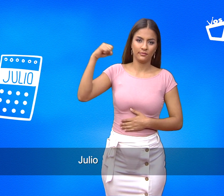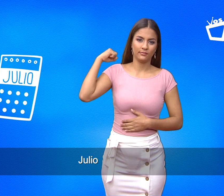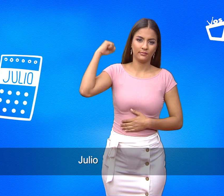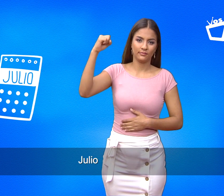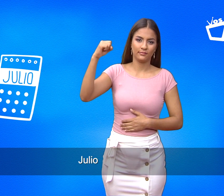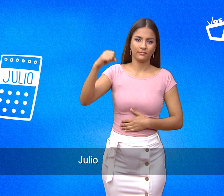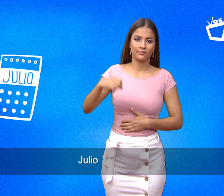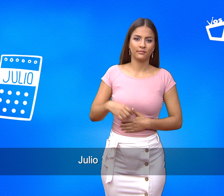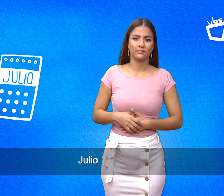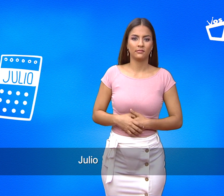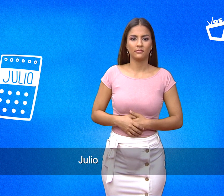julio